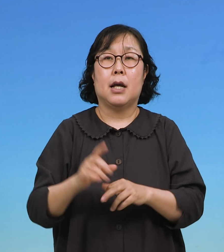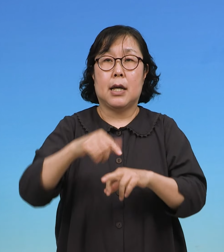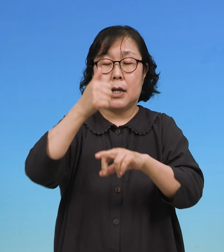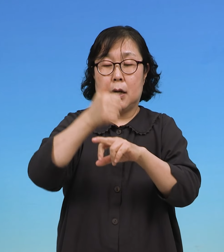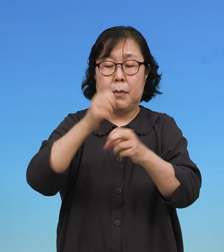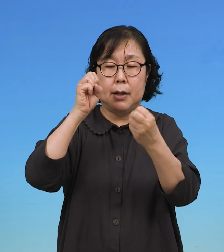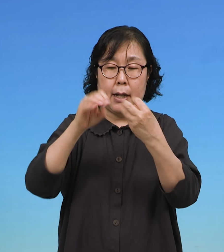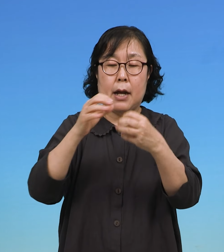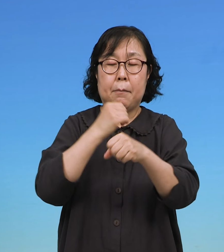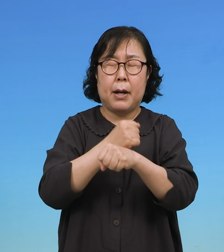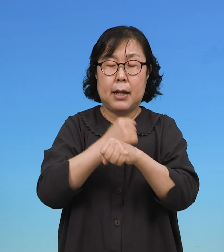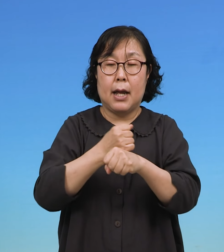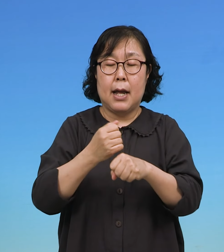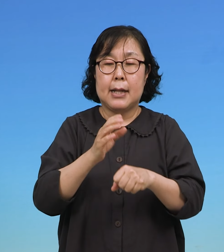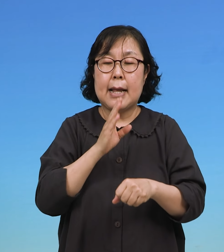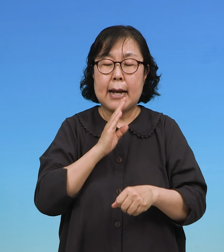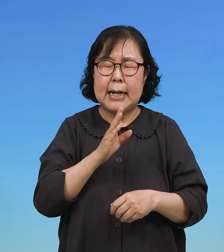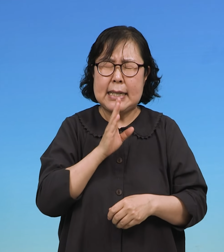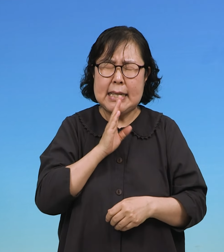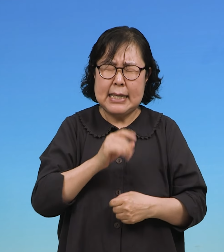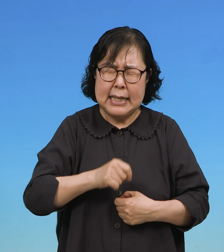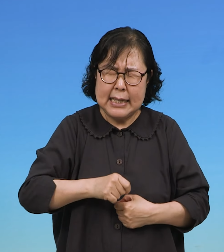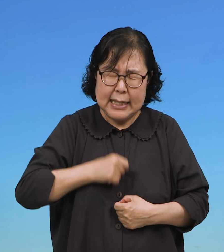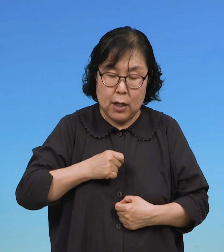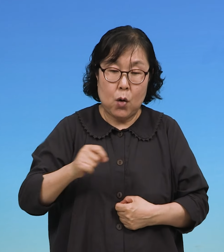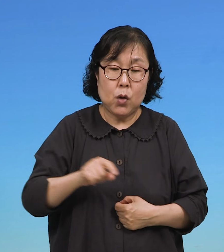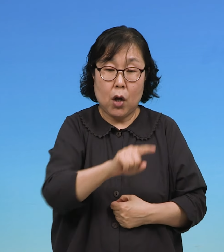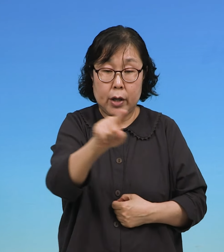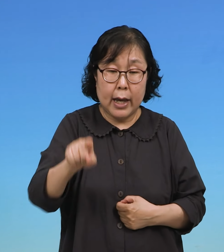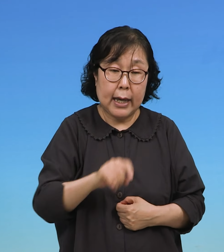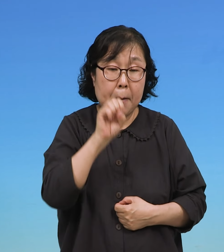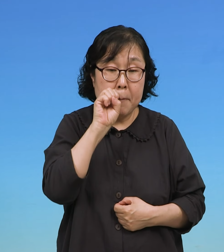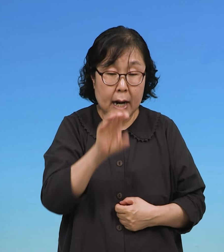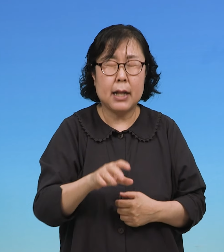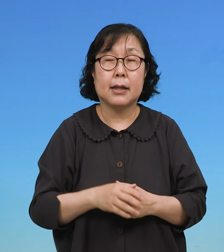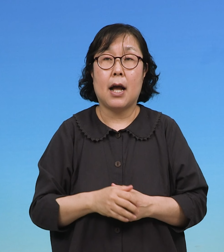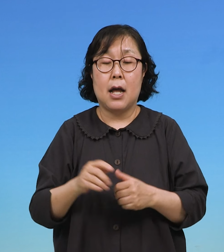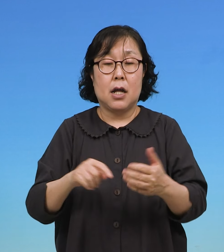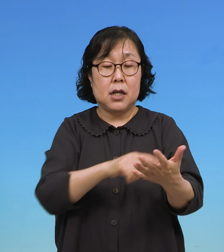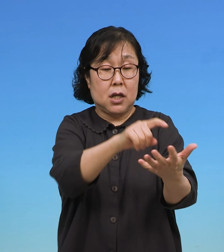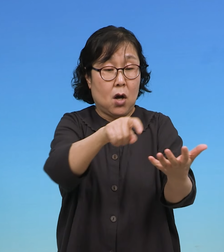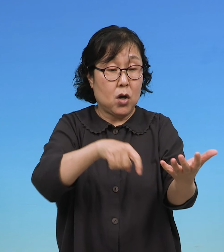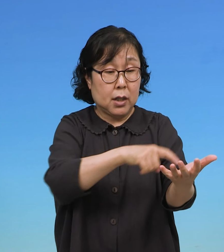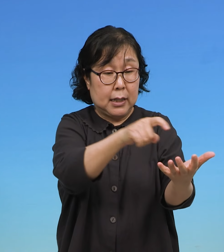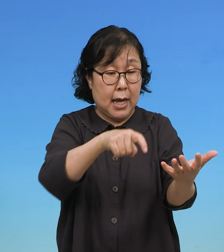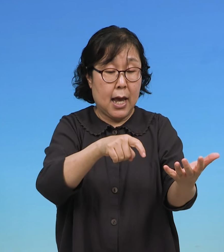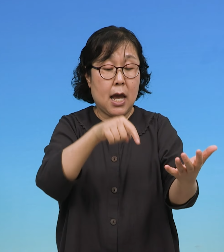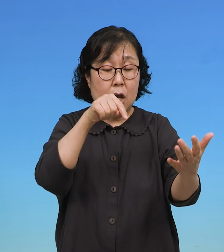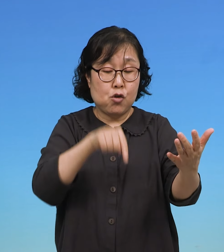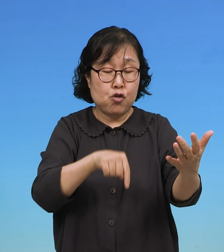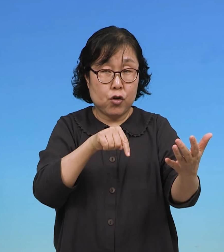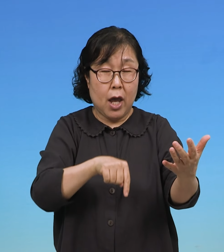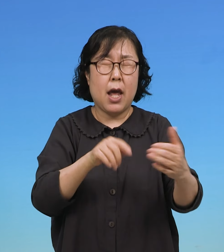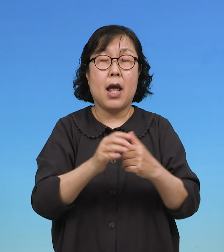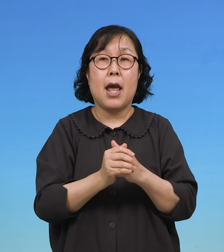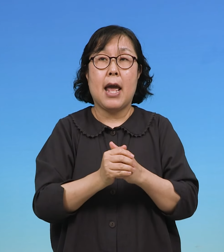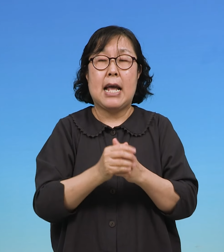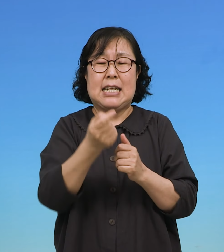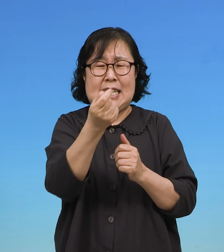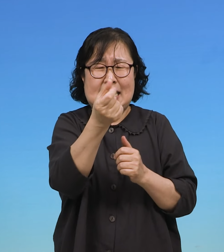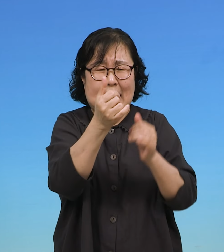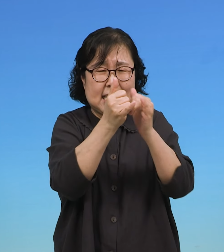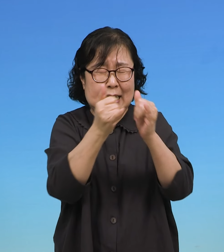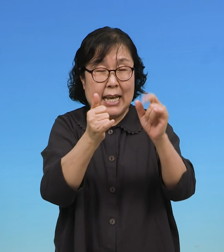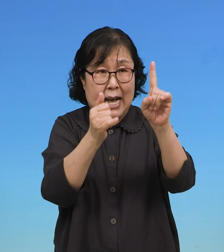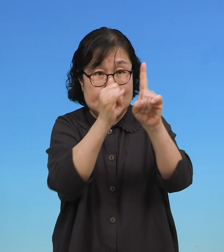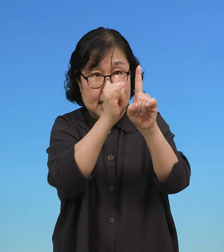40절, 임금이 대답하여 이르시되 내가 진실로 너희에게 이르노니 너희가 여기 내 형제 중에 지극히 작은